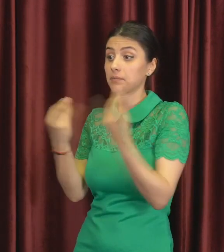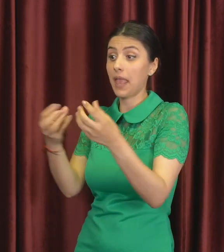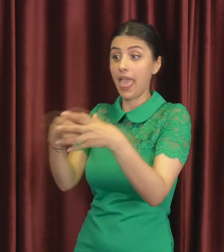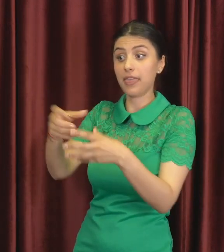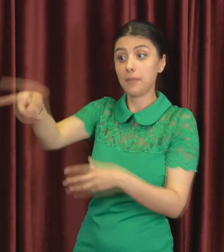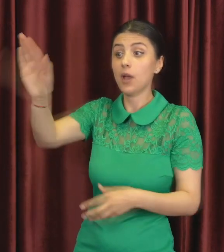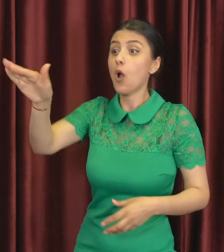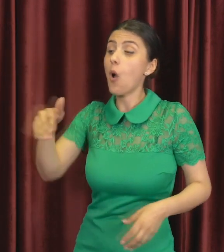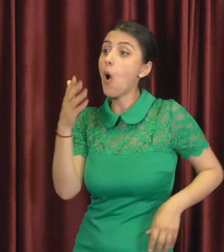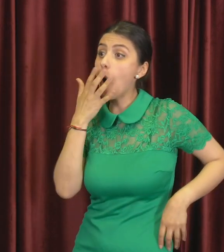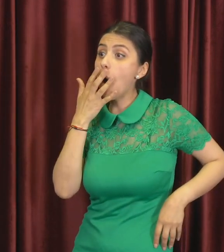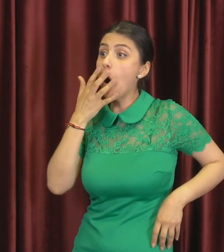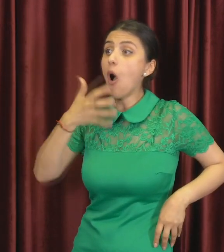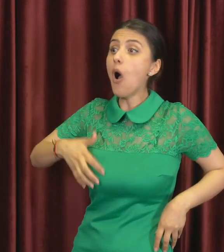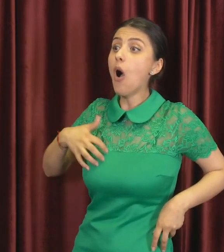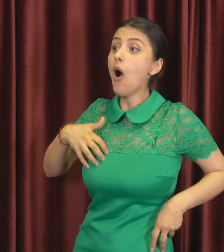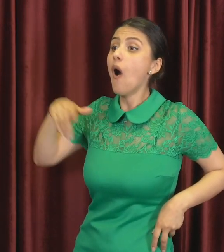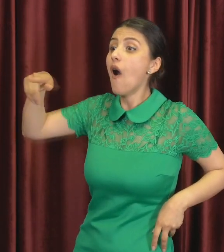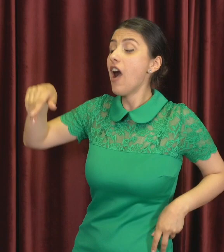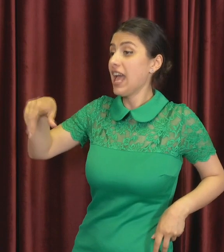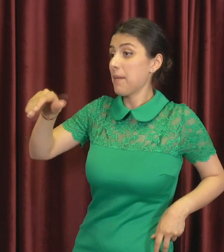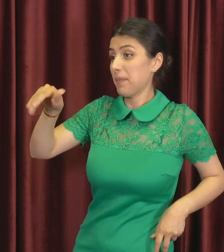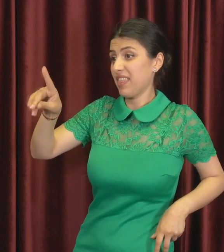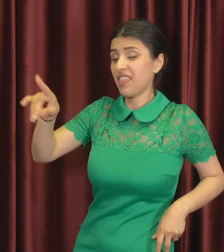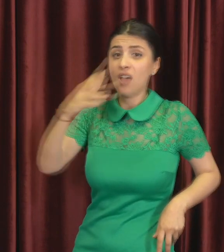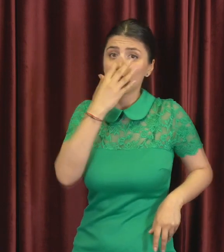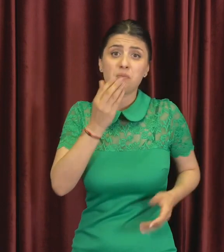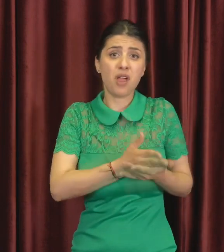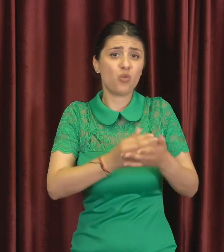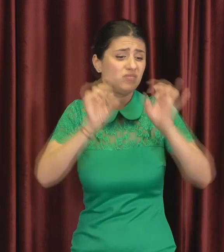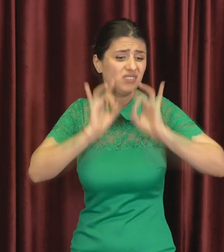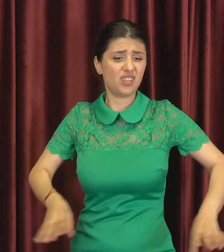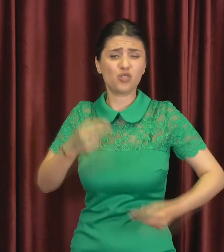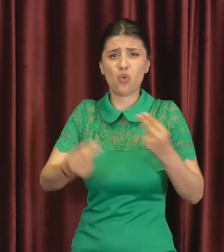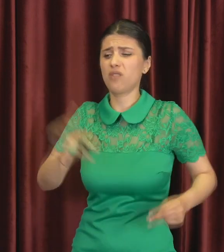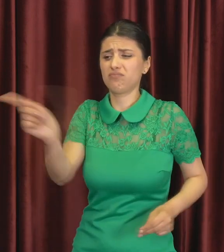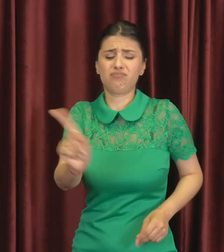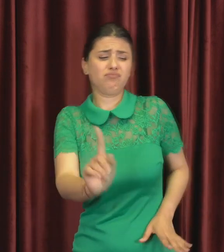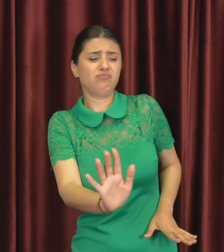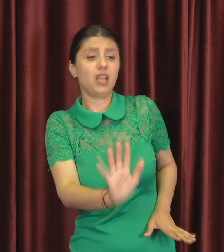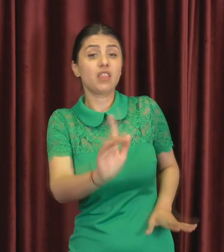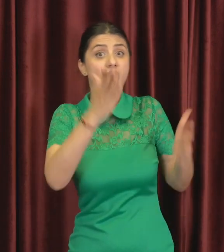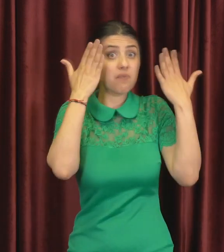ea. Minda, tu te superi mereu și ne strii jocul! Dacă pierzi sau dacă nu-ți convine